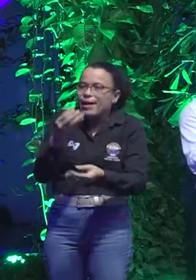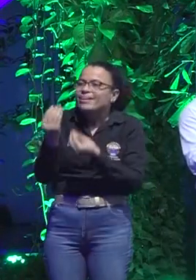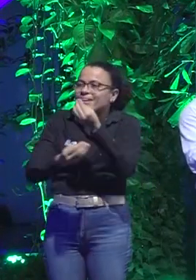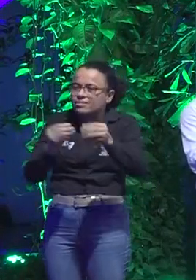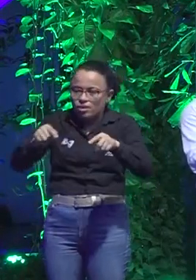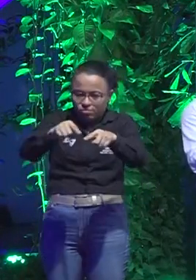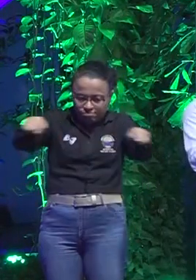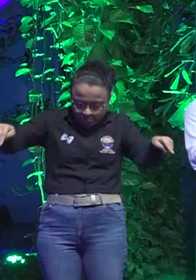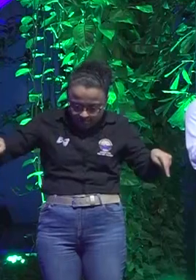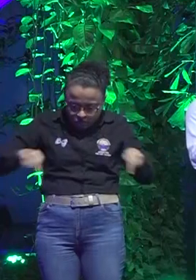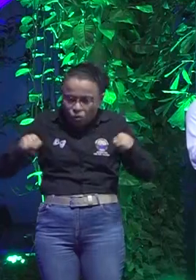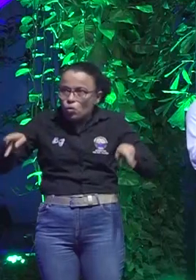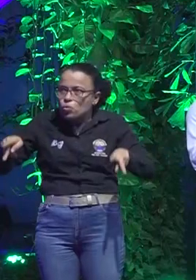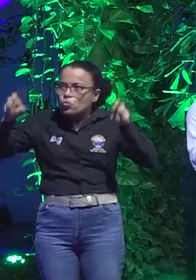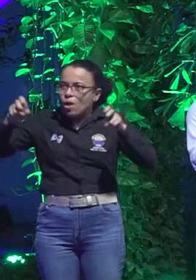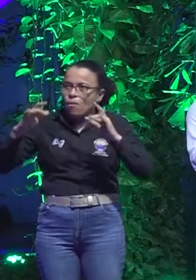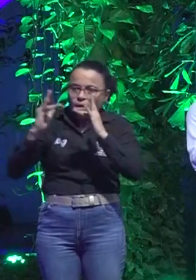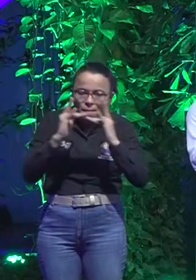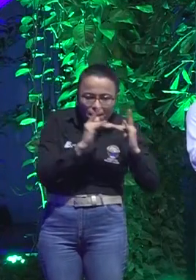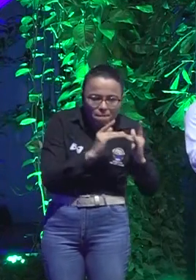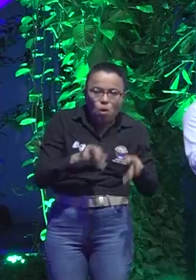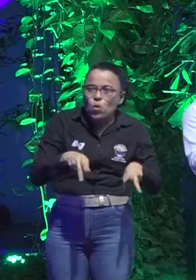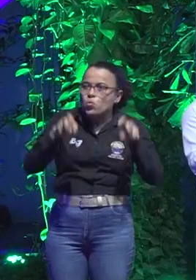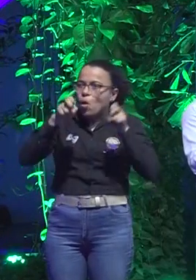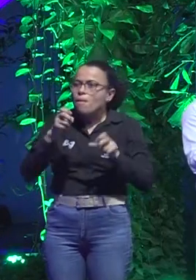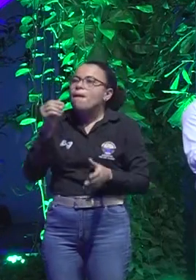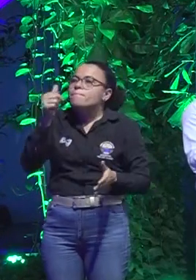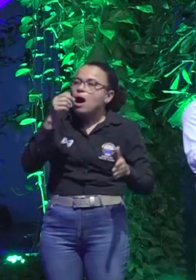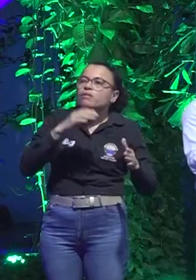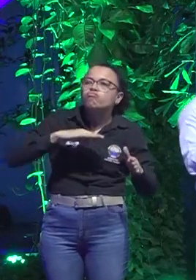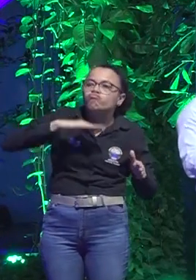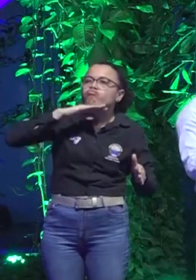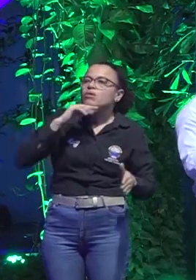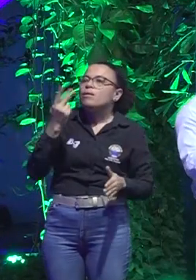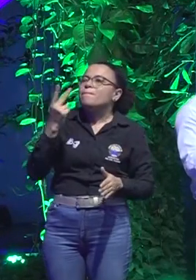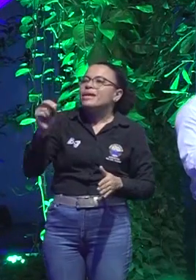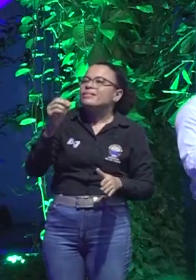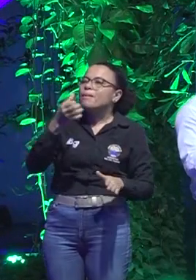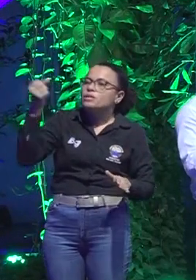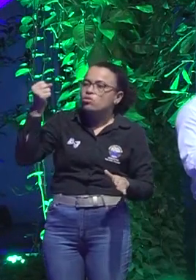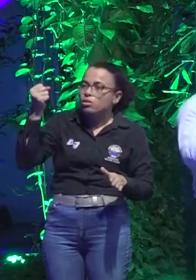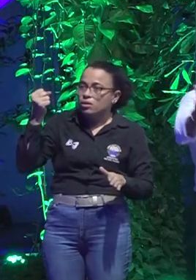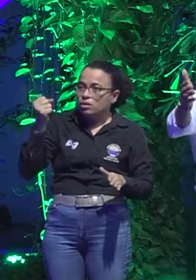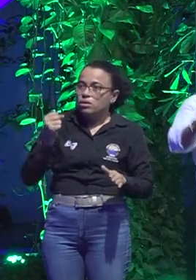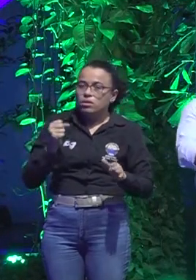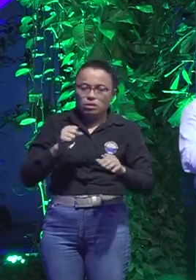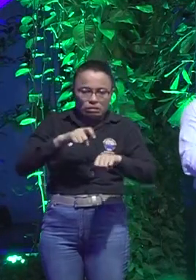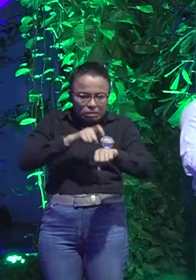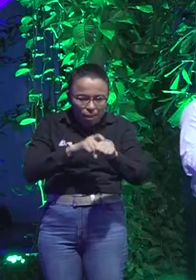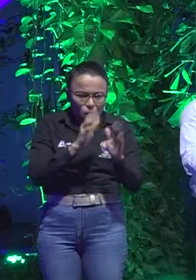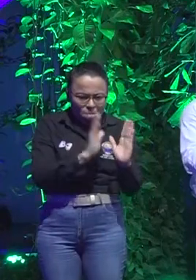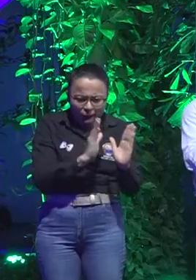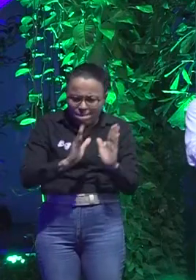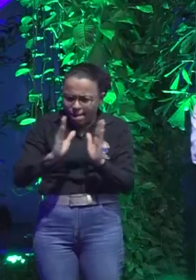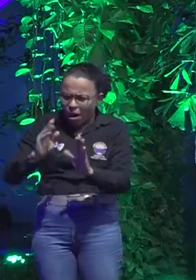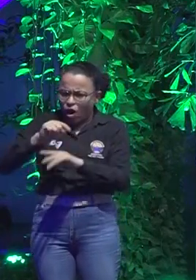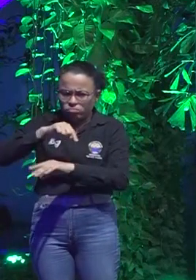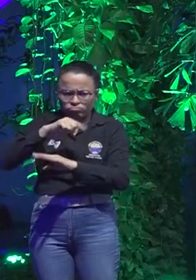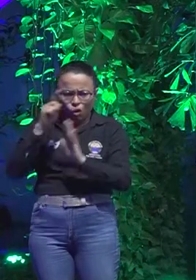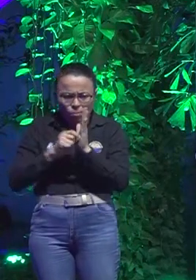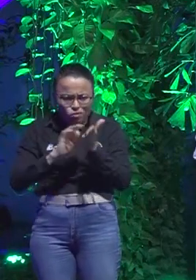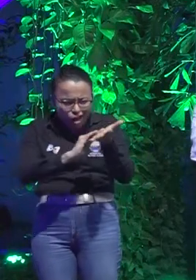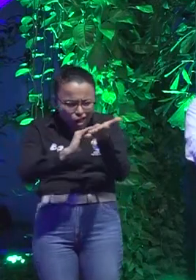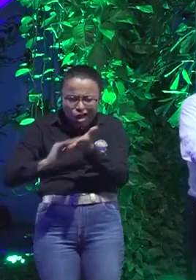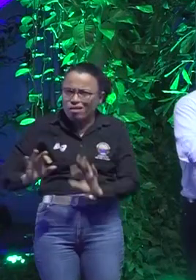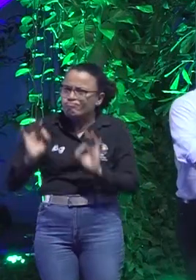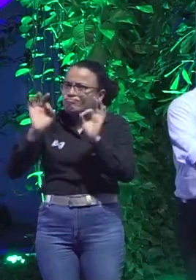lockers, abanicos, y le sobraron 20 millones. Y lo terminaron a tiempo, sin ningún adicional. Es una cosa impresionante, y dijo, ojalá,